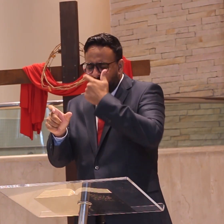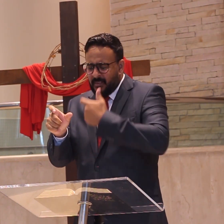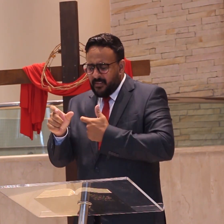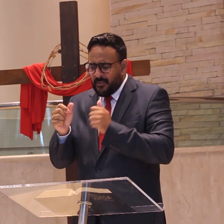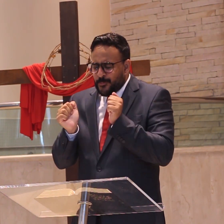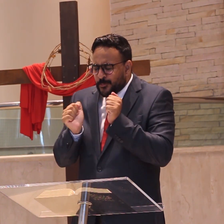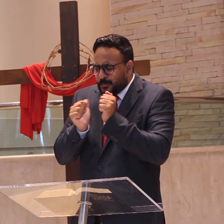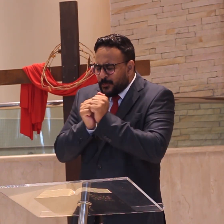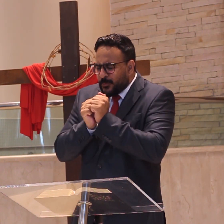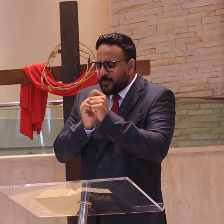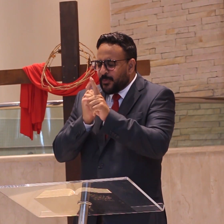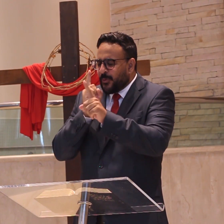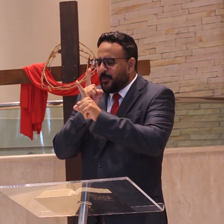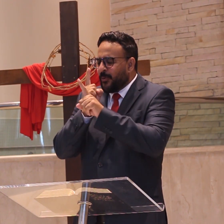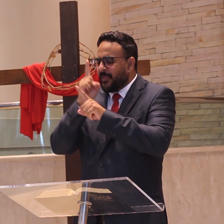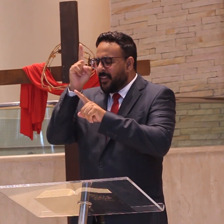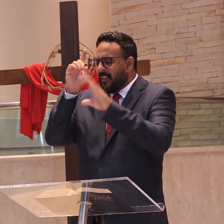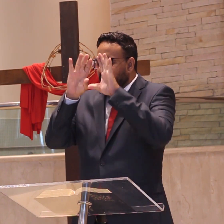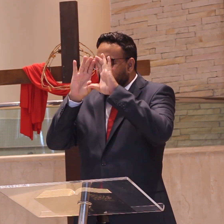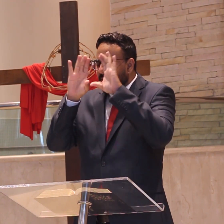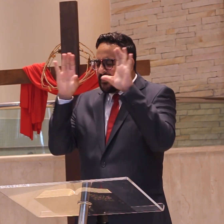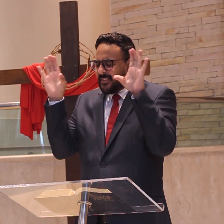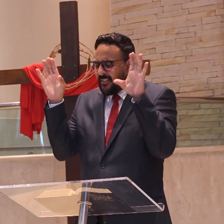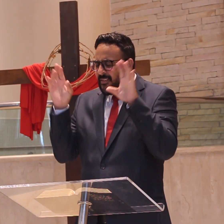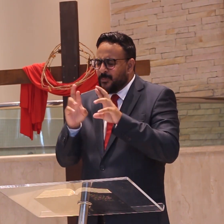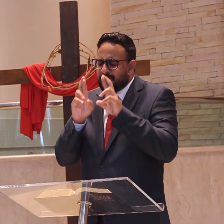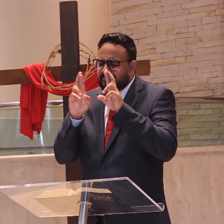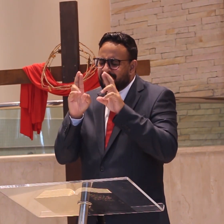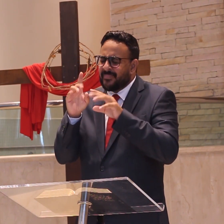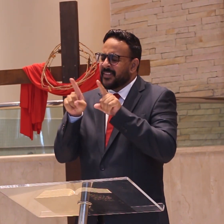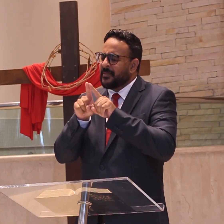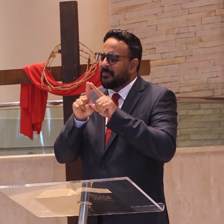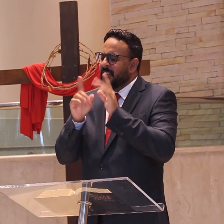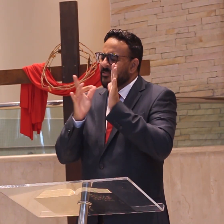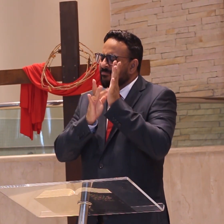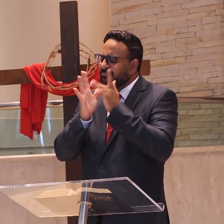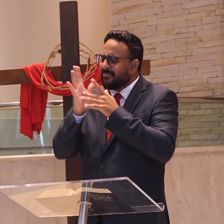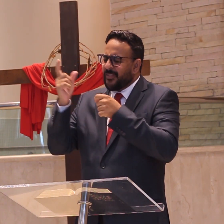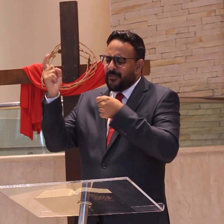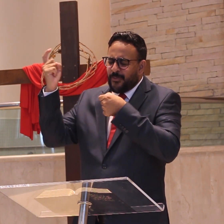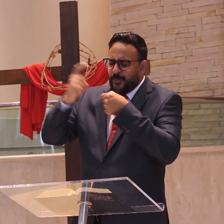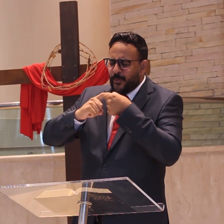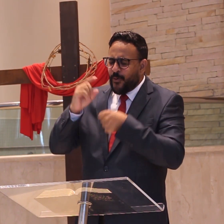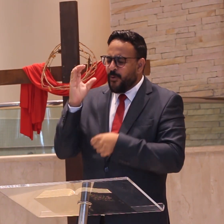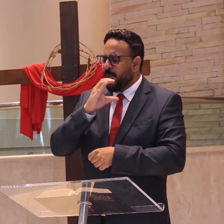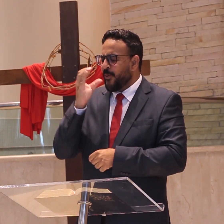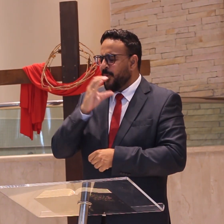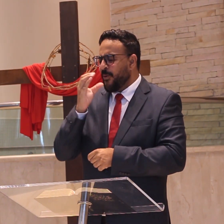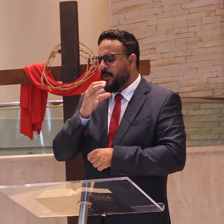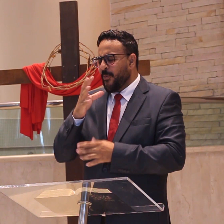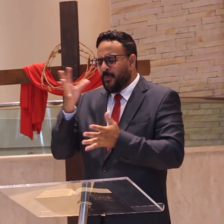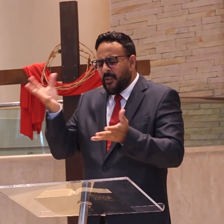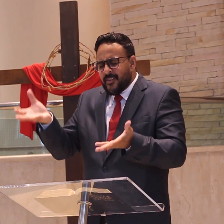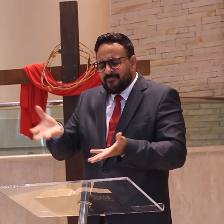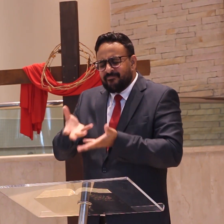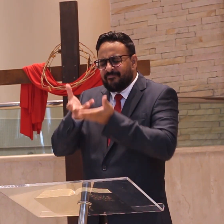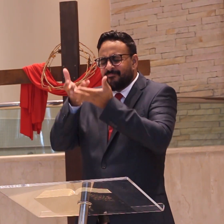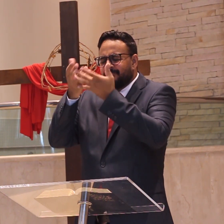esperamos que o Senhor possa voltar para que possamos nos encontrar. Eu com a pessoa que está me assistindo, queremos que o